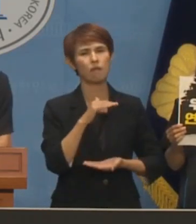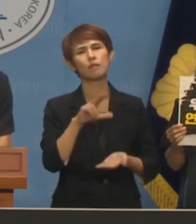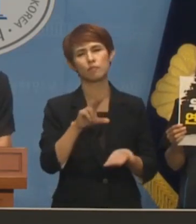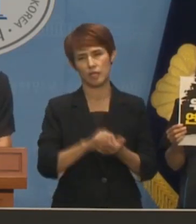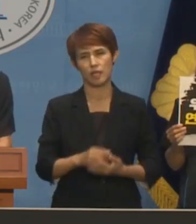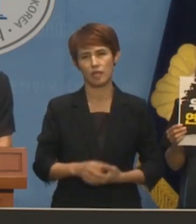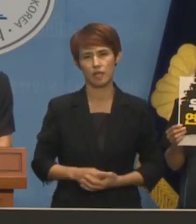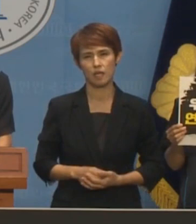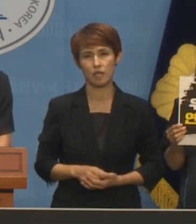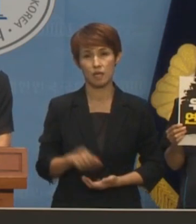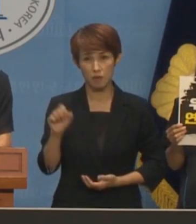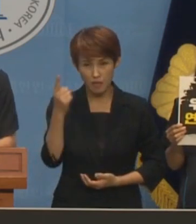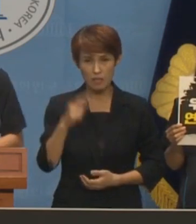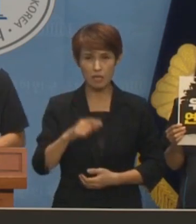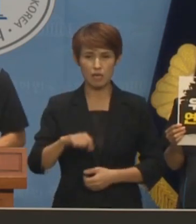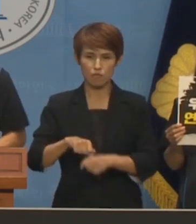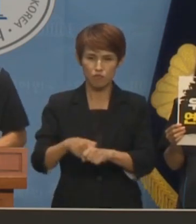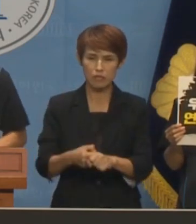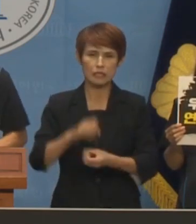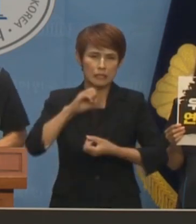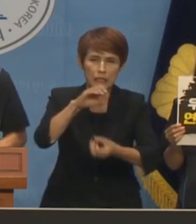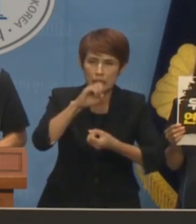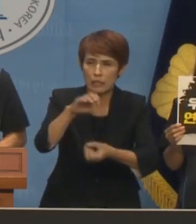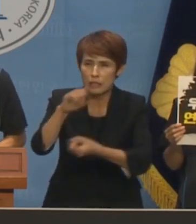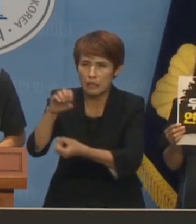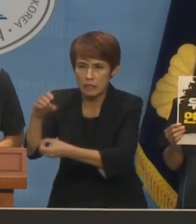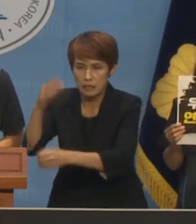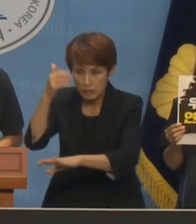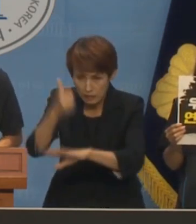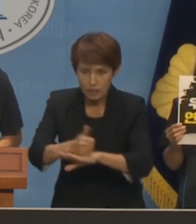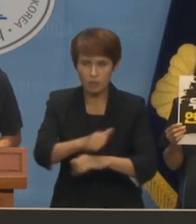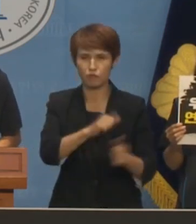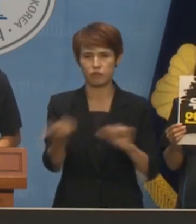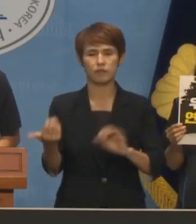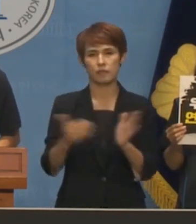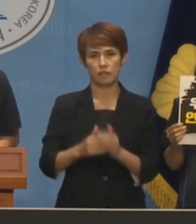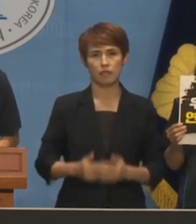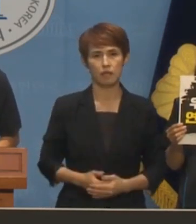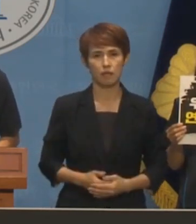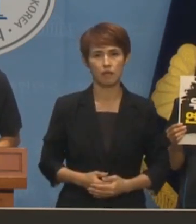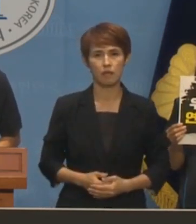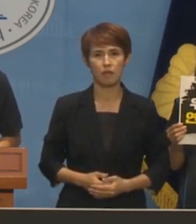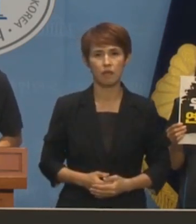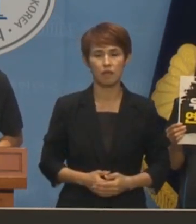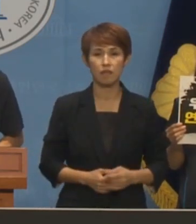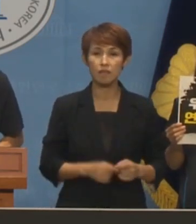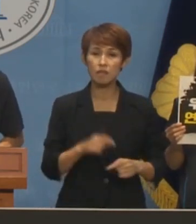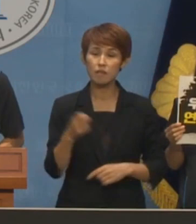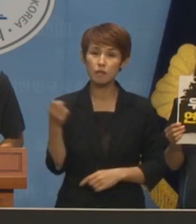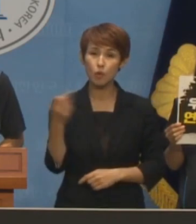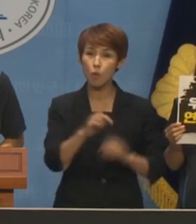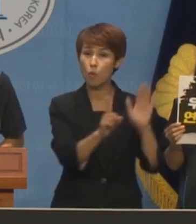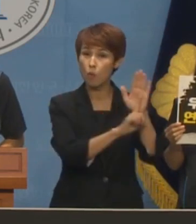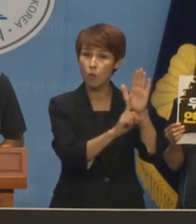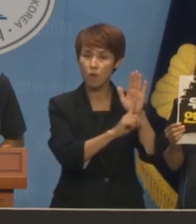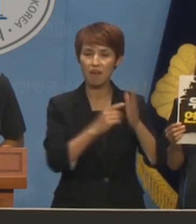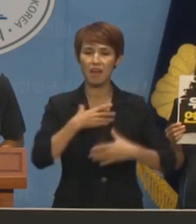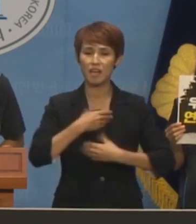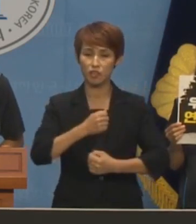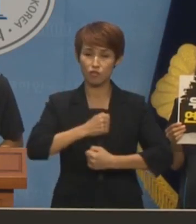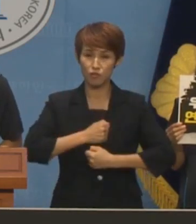부과함으로써 무리하게 배송을 할 수밖에 없었 없었습니다 그리고 쿠팡이 홍보하는 3페이지 보시면 플렉스 안전 유의